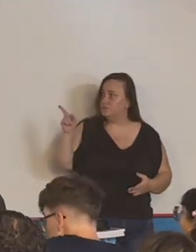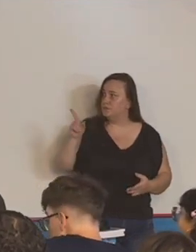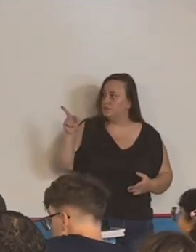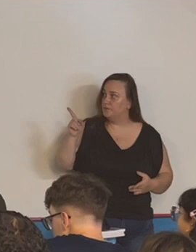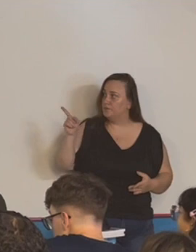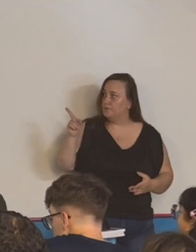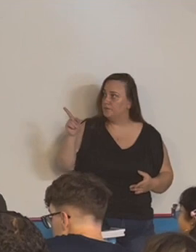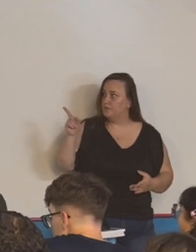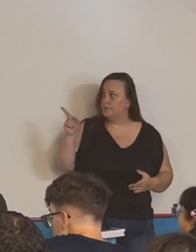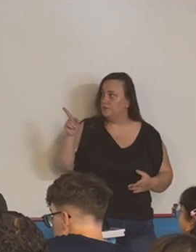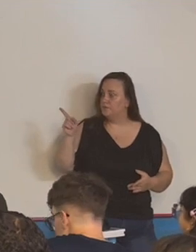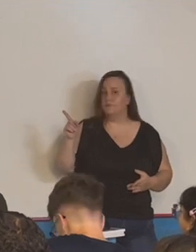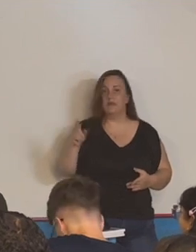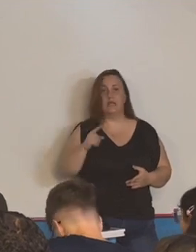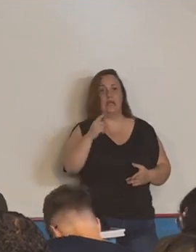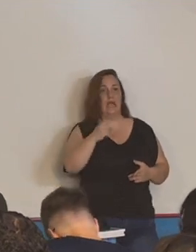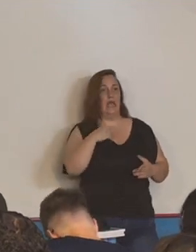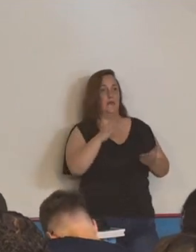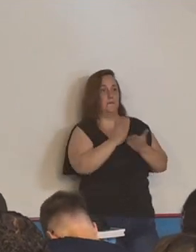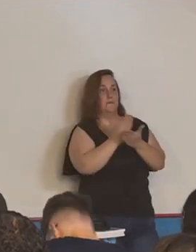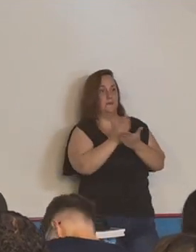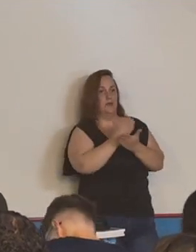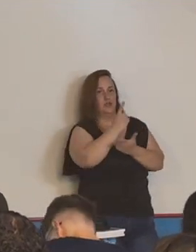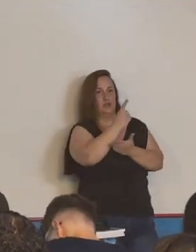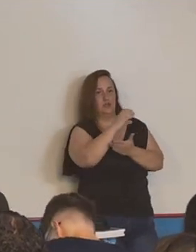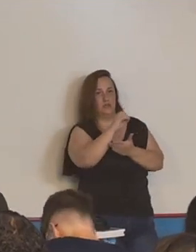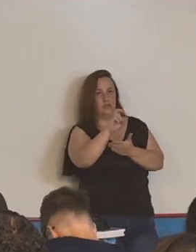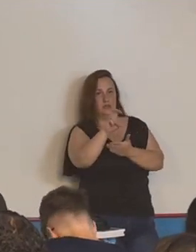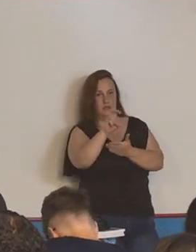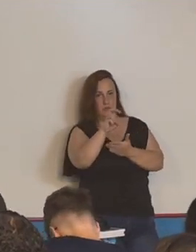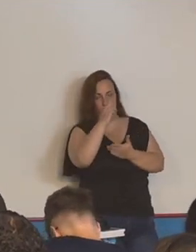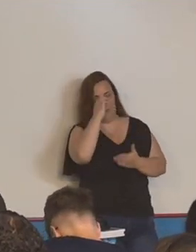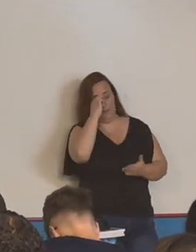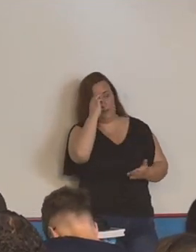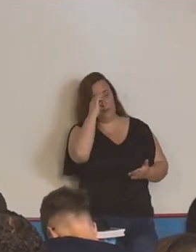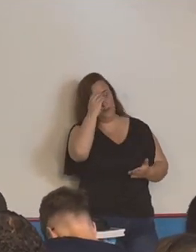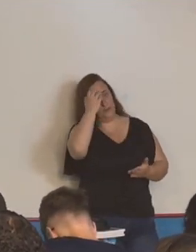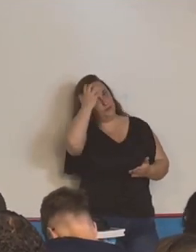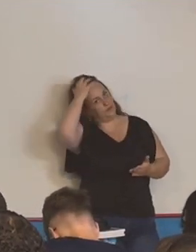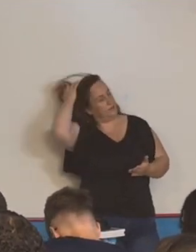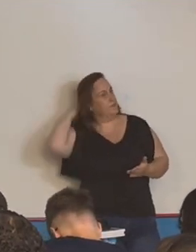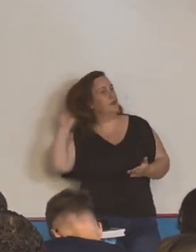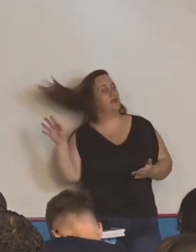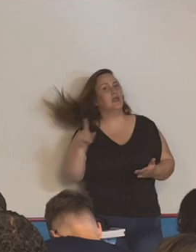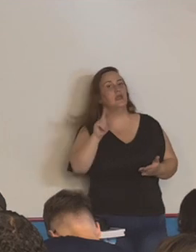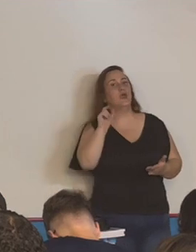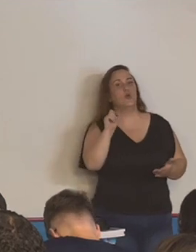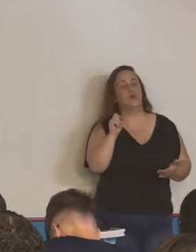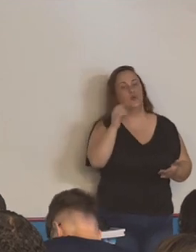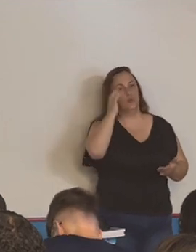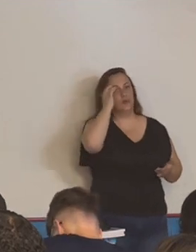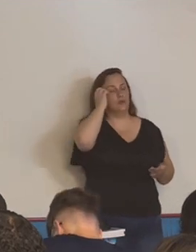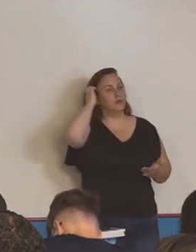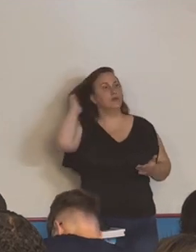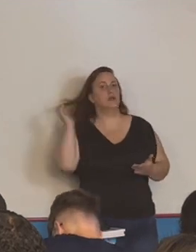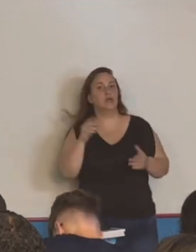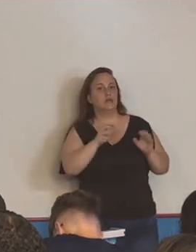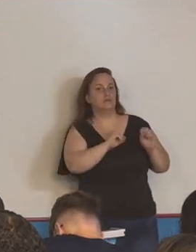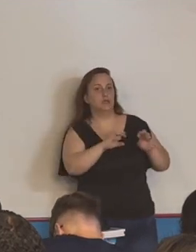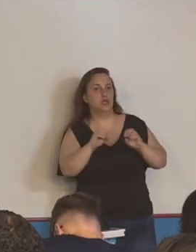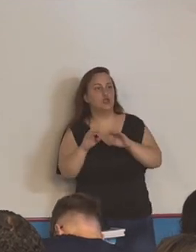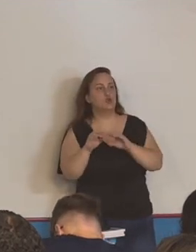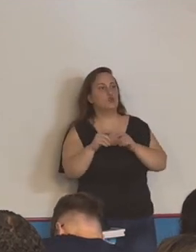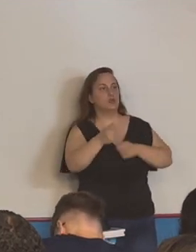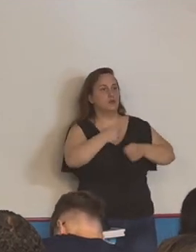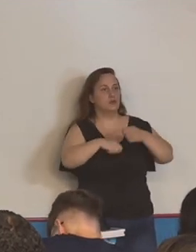Esse é o Instruções, esse aí já pulei para a página 105, pessoal. Esse é o trabalho Instruções para a Administração das Fazendas 2,